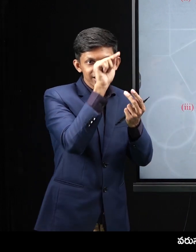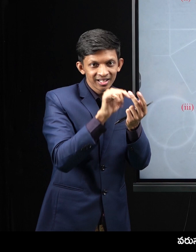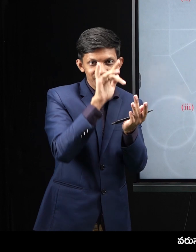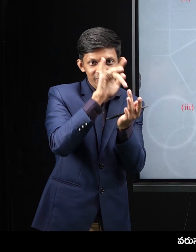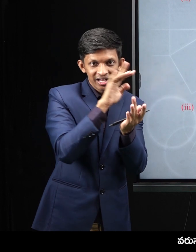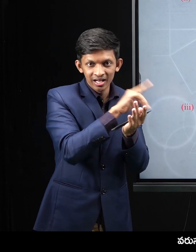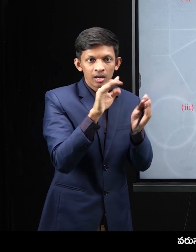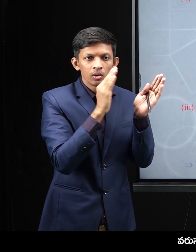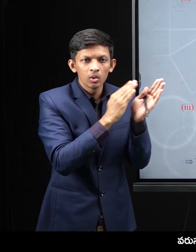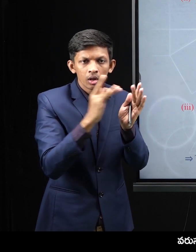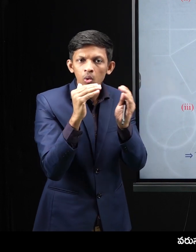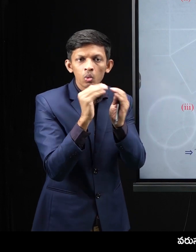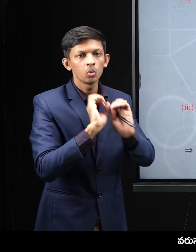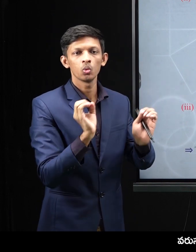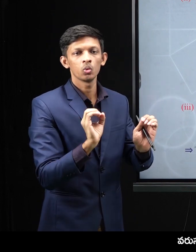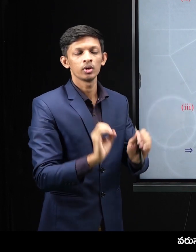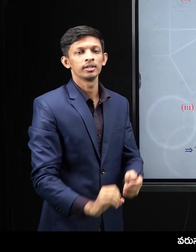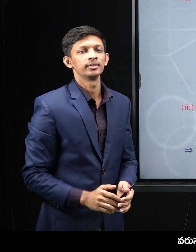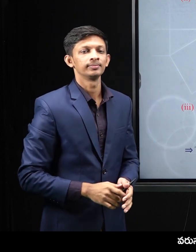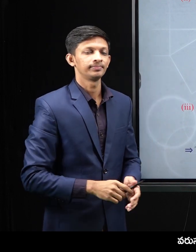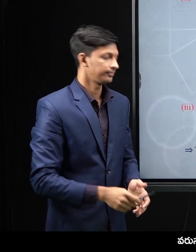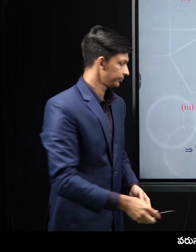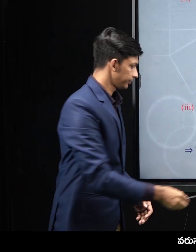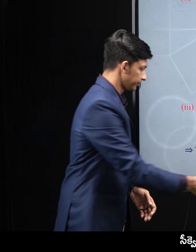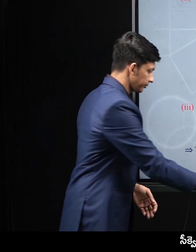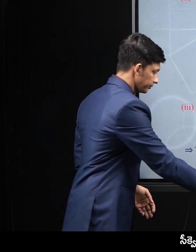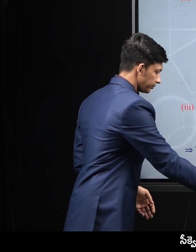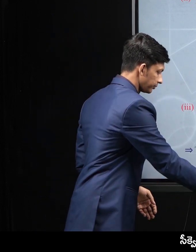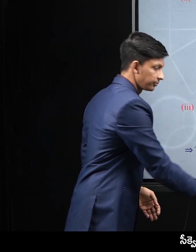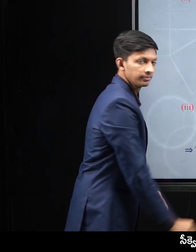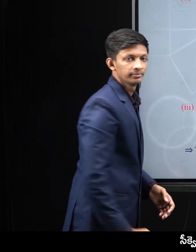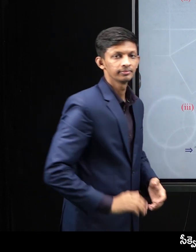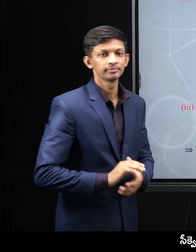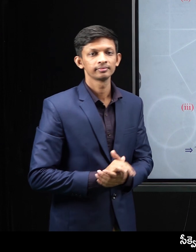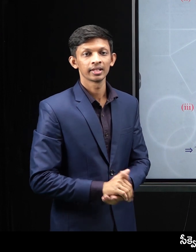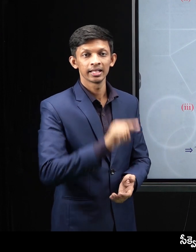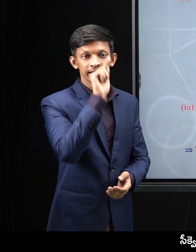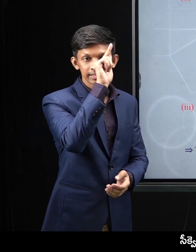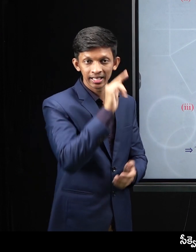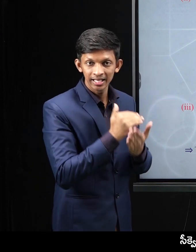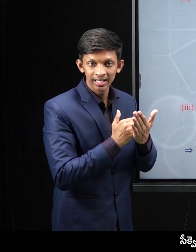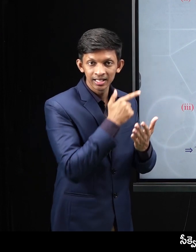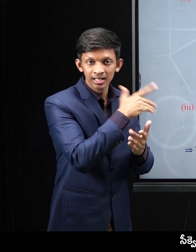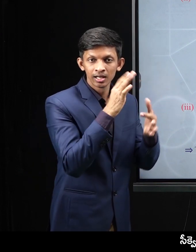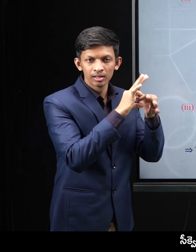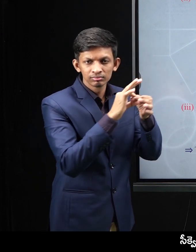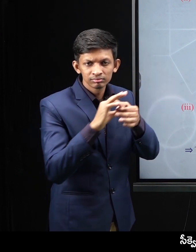వరుస పదాల మధ్య నిష్పత్తులు సమానంగా లేనందున సీక్వెన్స్ 5, 25, 50,